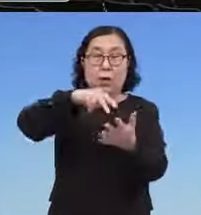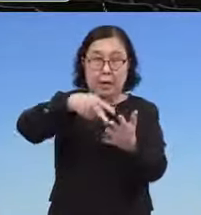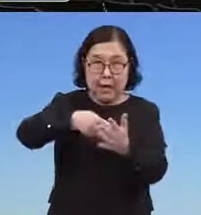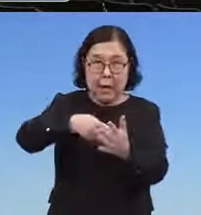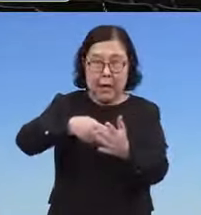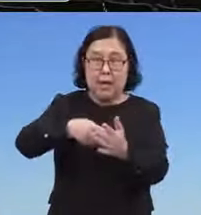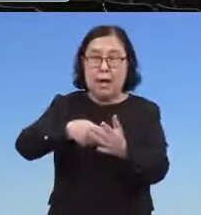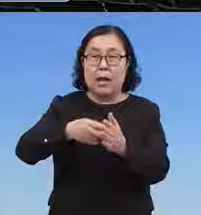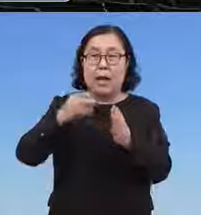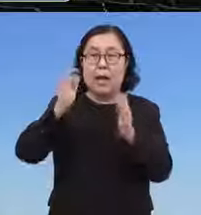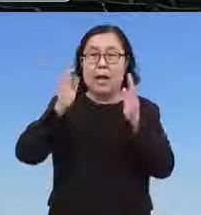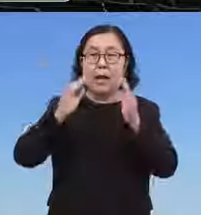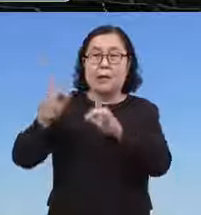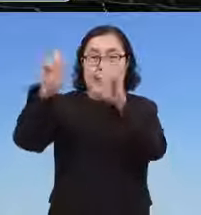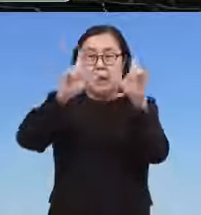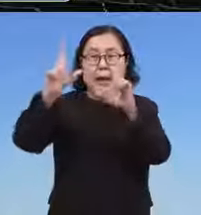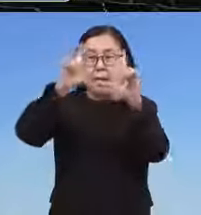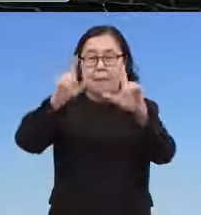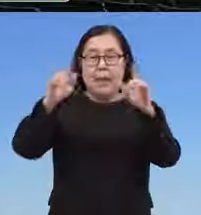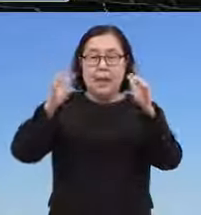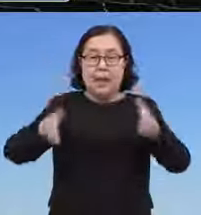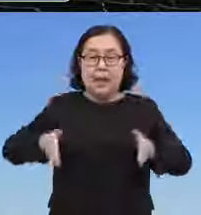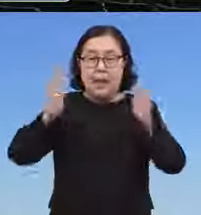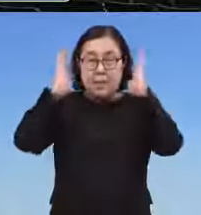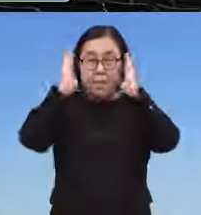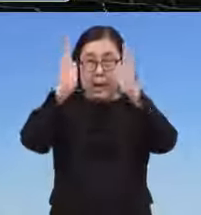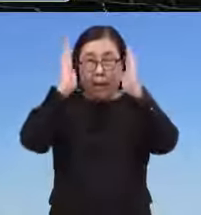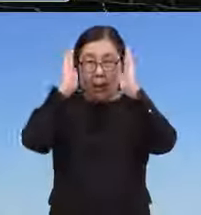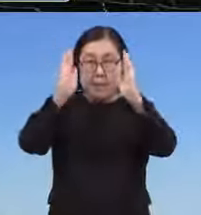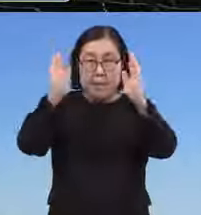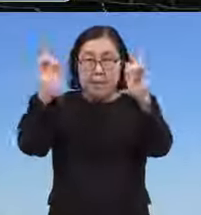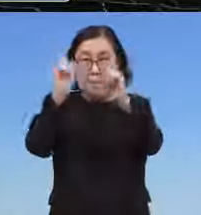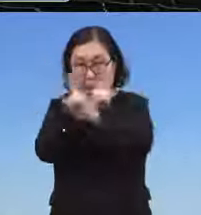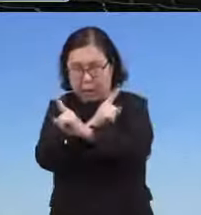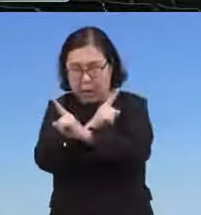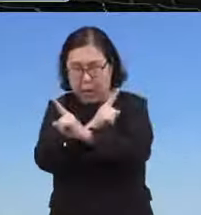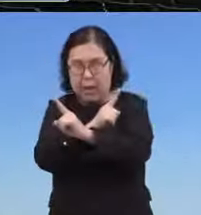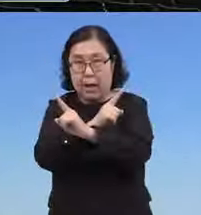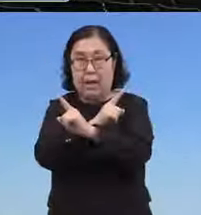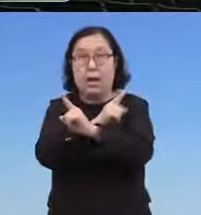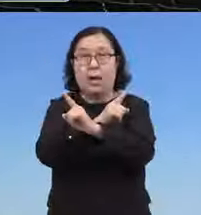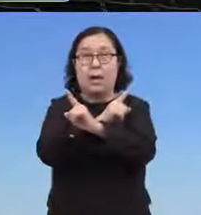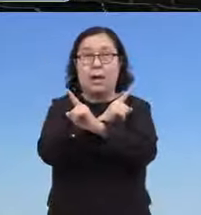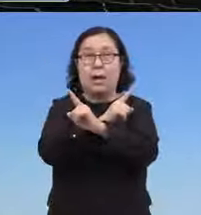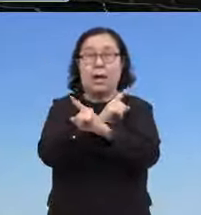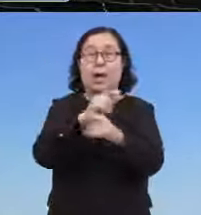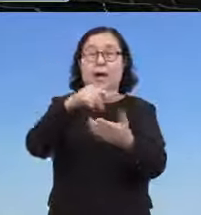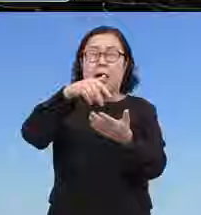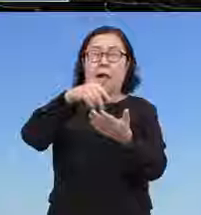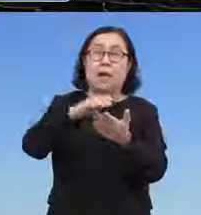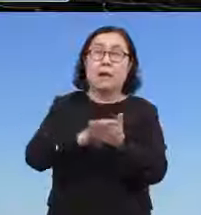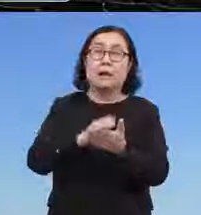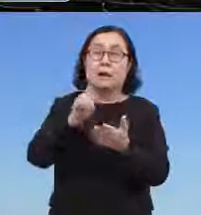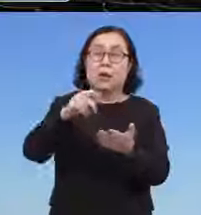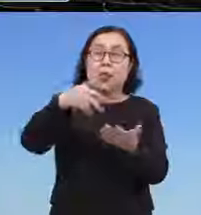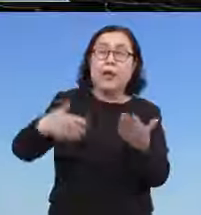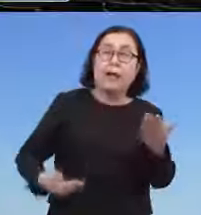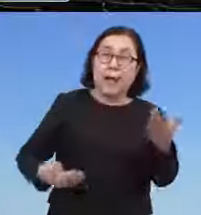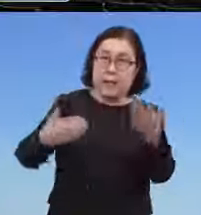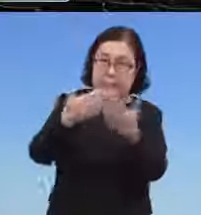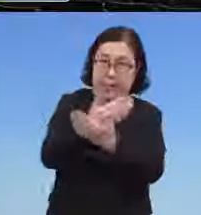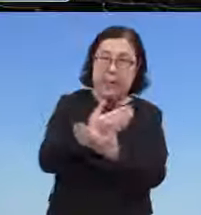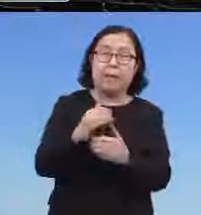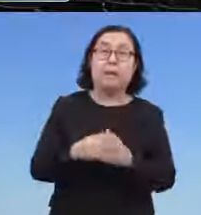전환 차원의 회개라 그랬잖아요. 지금 신뢰하고 의지하는 대상으로부터 돌아서는